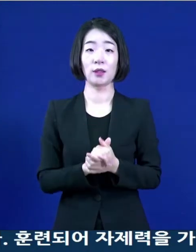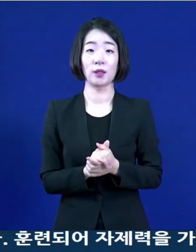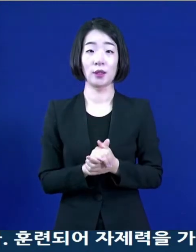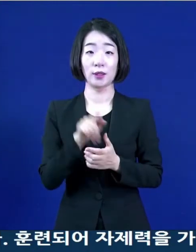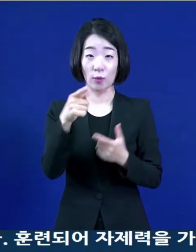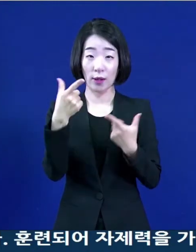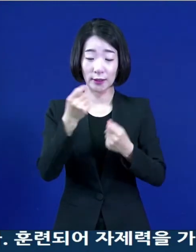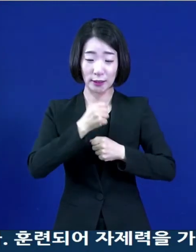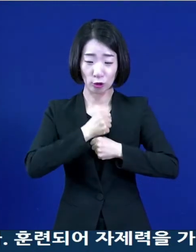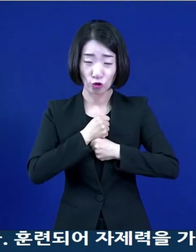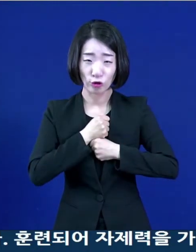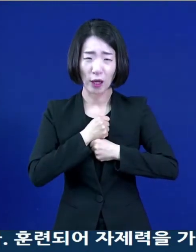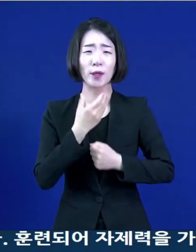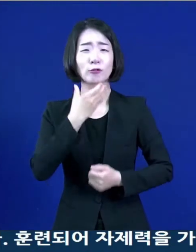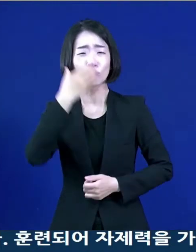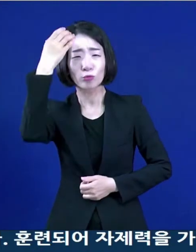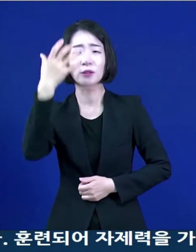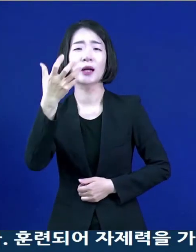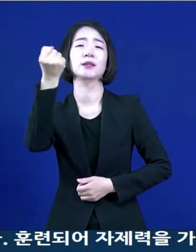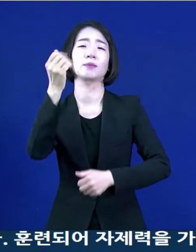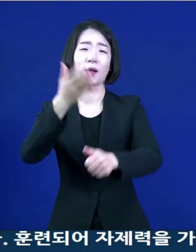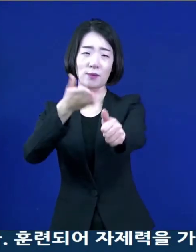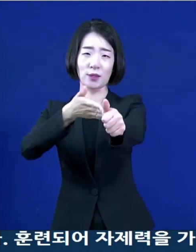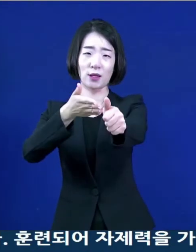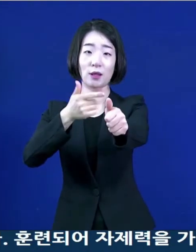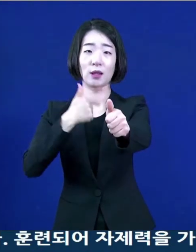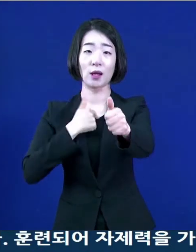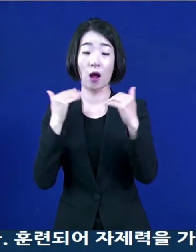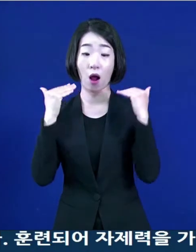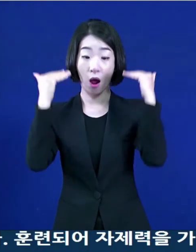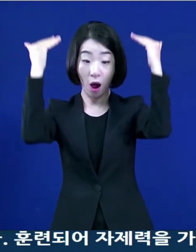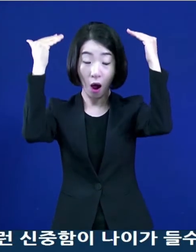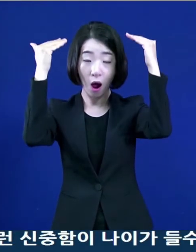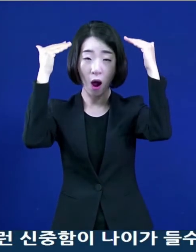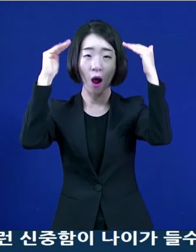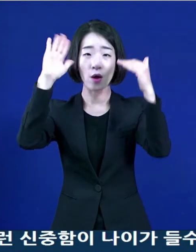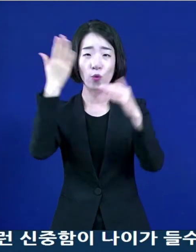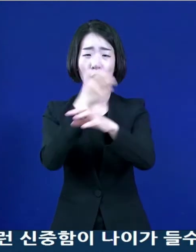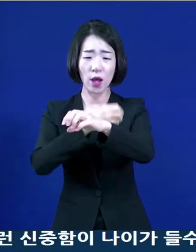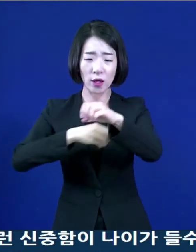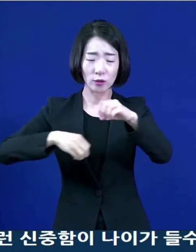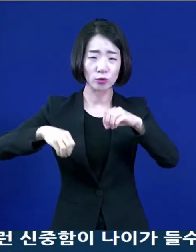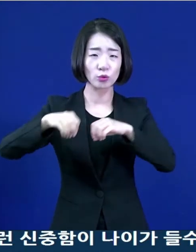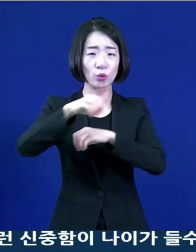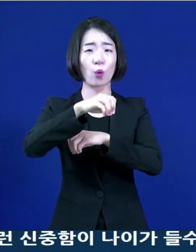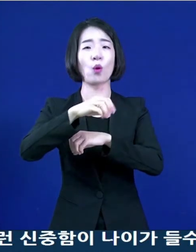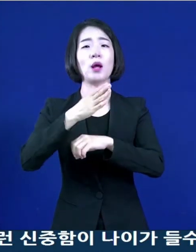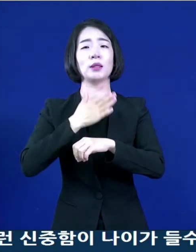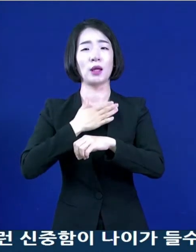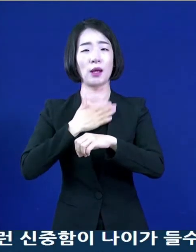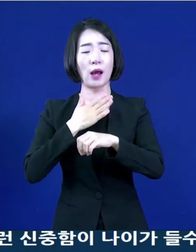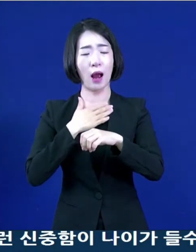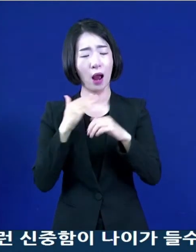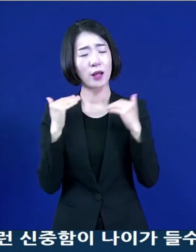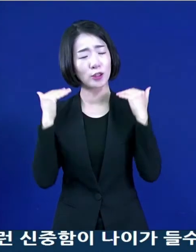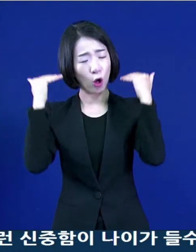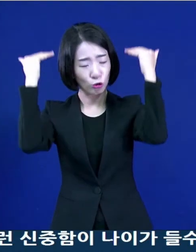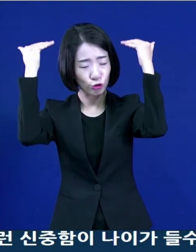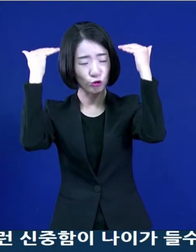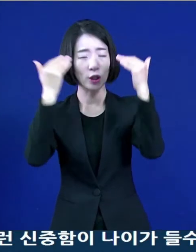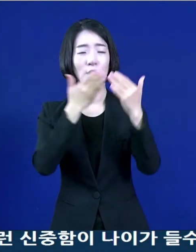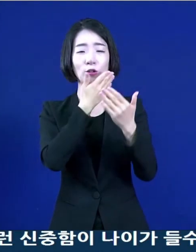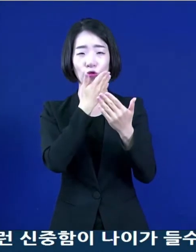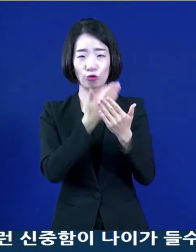가지시기를 바랍니다. 내가 어른이 될수록 내 삶의 의미가 중요하고 성숙이 중요한데 그